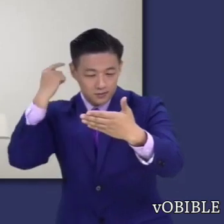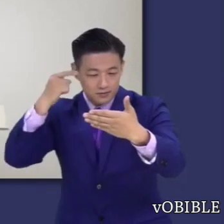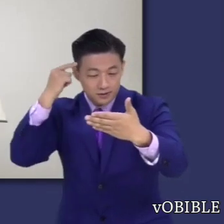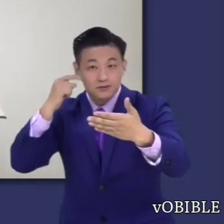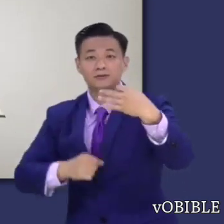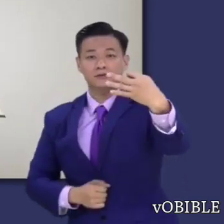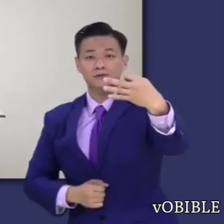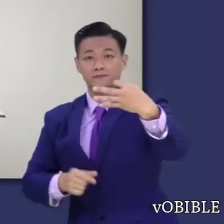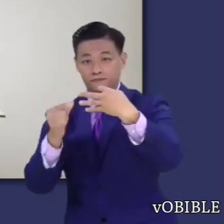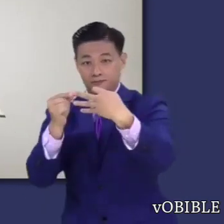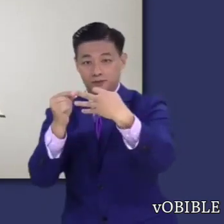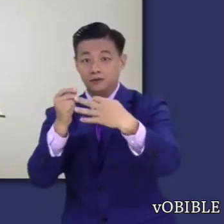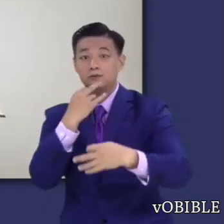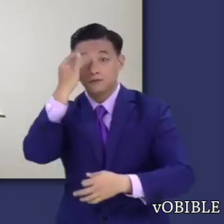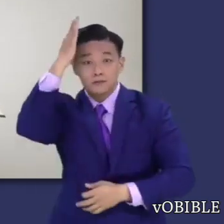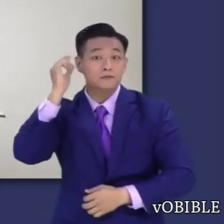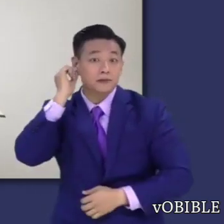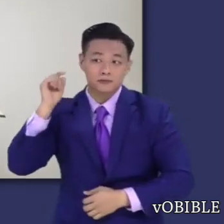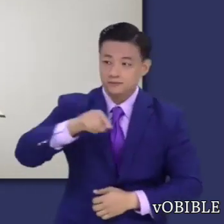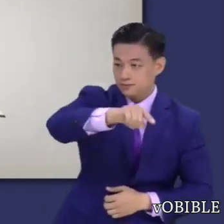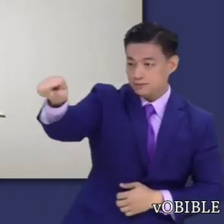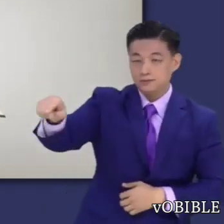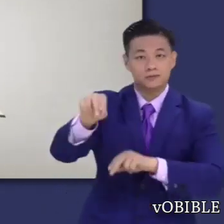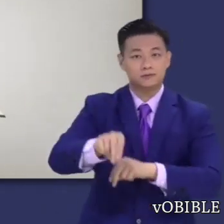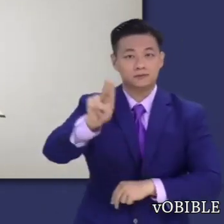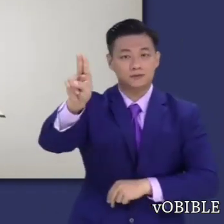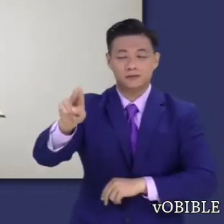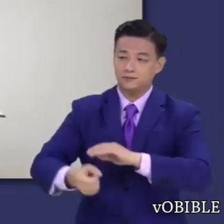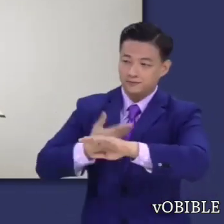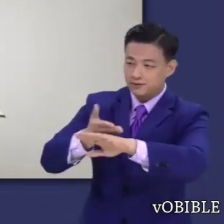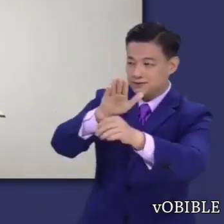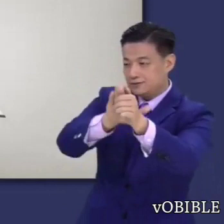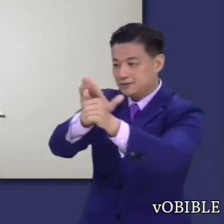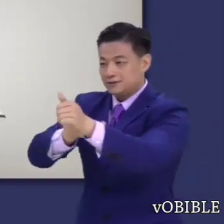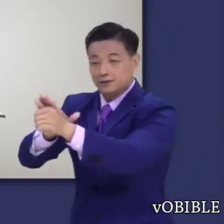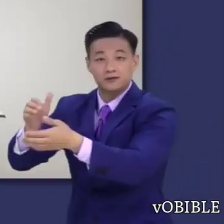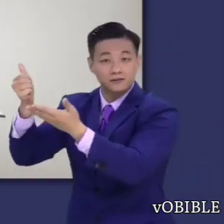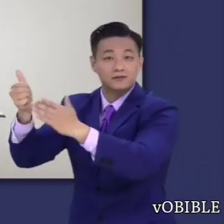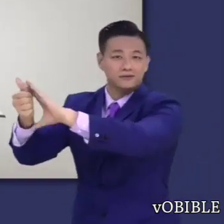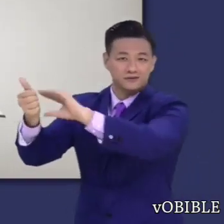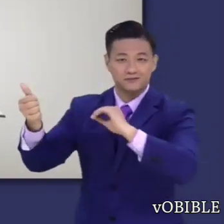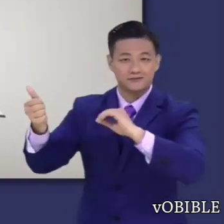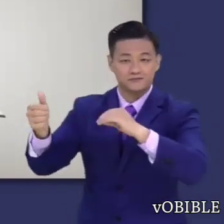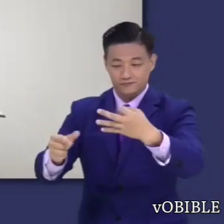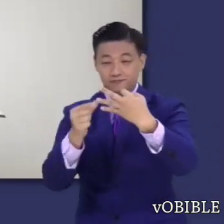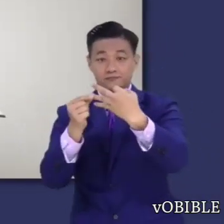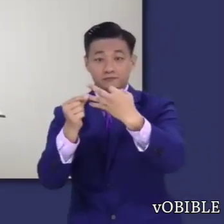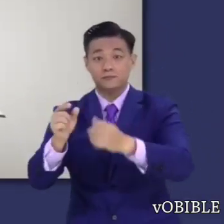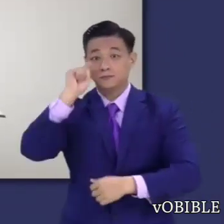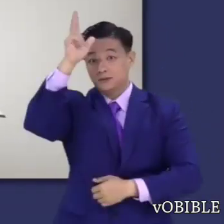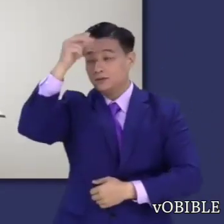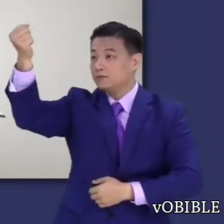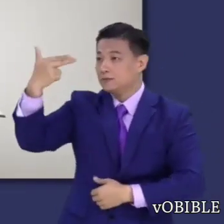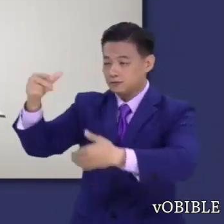约翰二书时，请留意约翰这位年长的使徒怎样流露他对弟兄姐妹的爱，他多么渴望